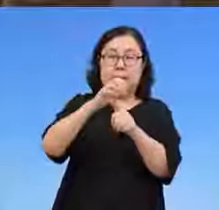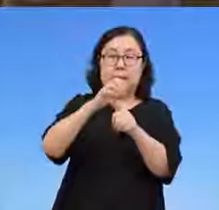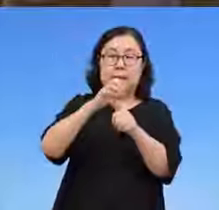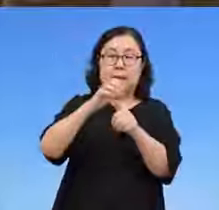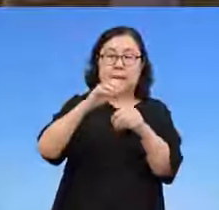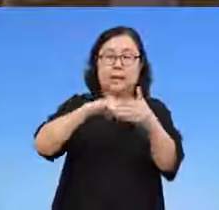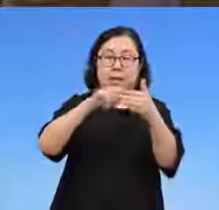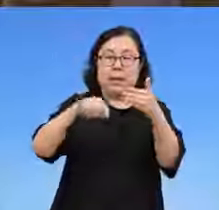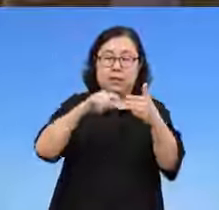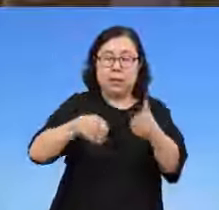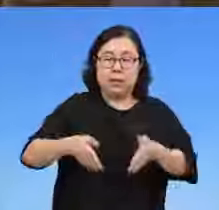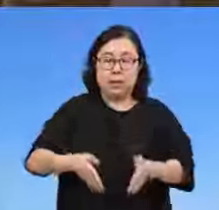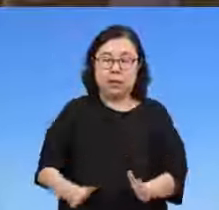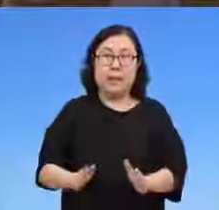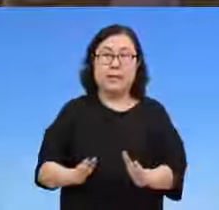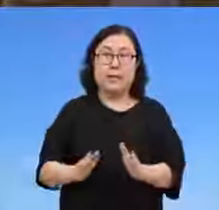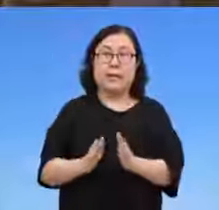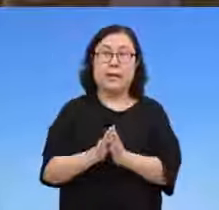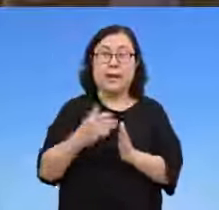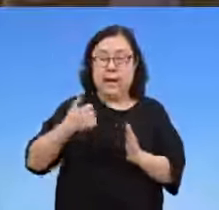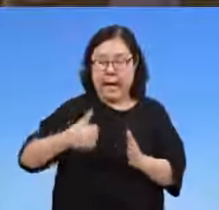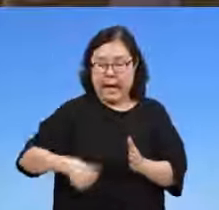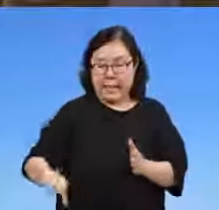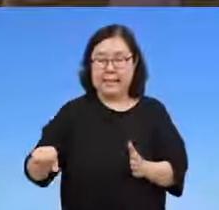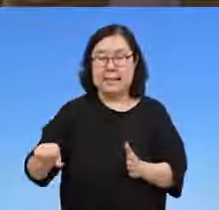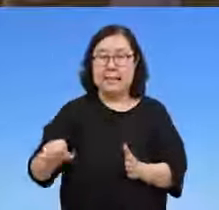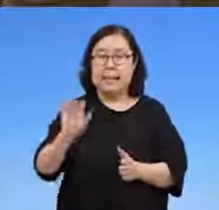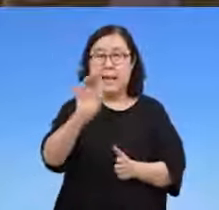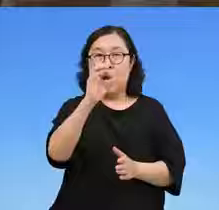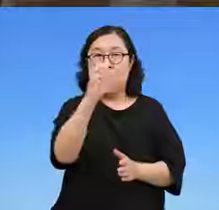표현합니다. 갇힌 중에서 낳은 아들